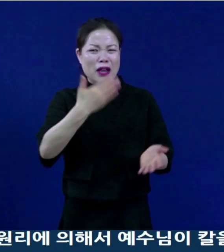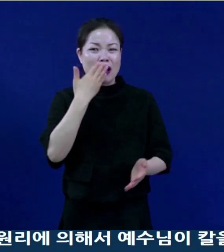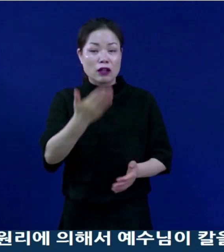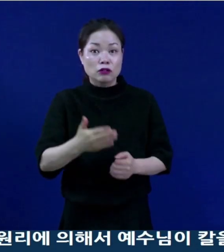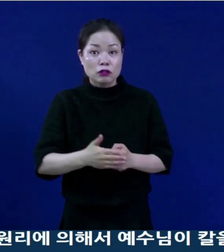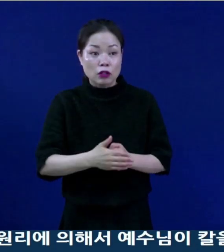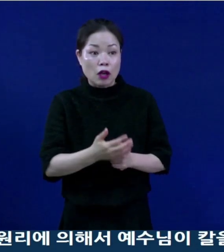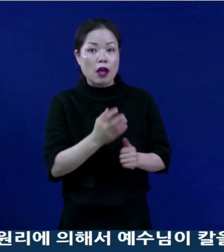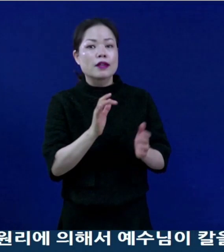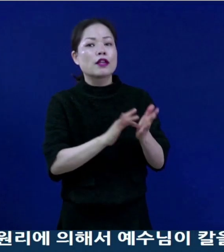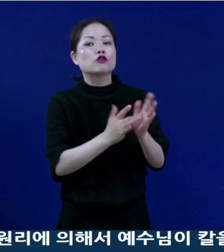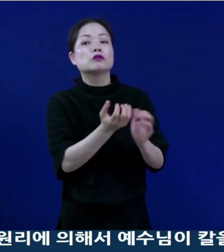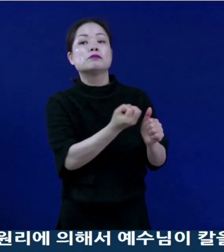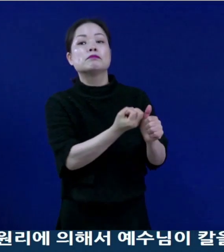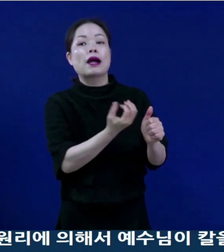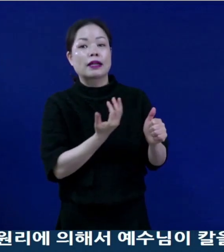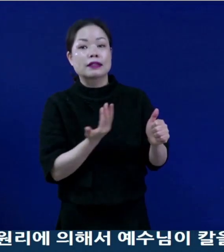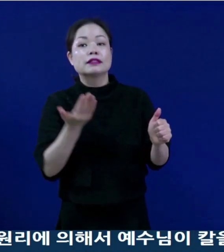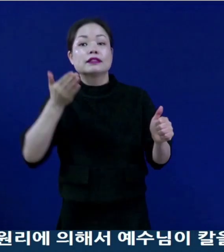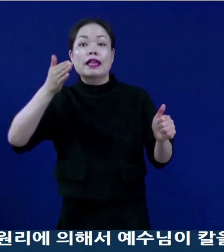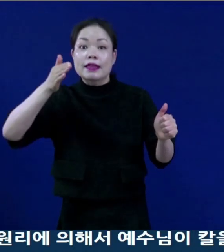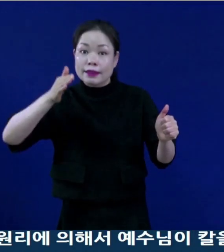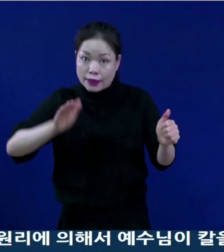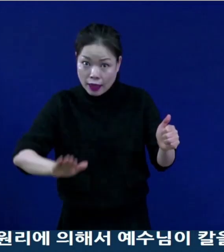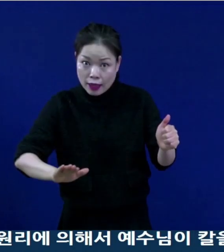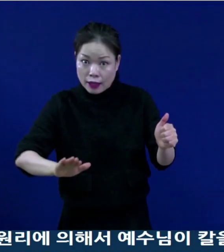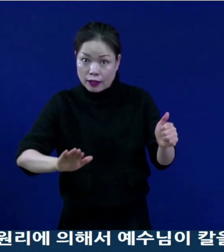예수님이 그러셨을 거예요. 그런데 예수님의